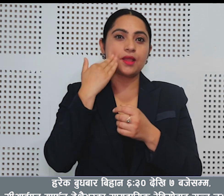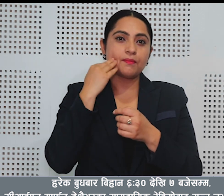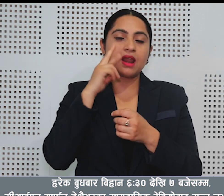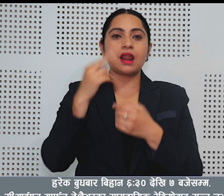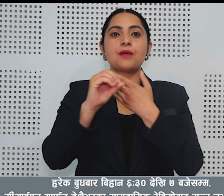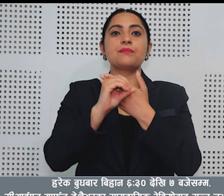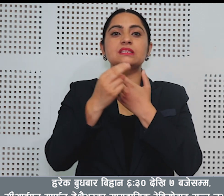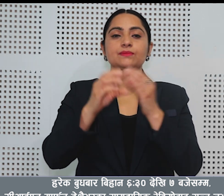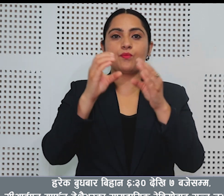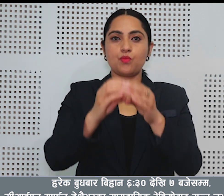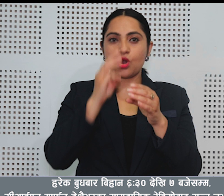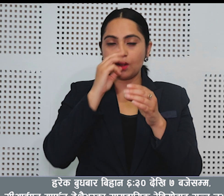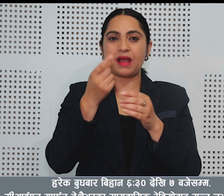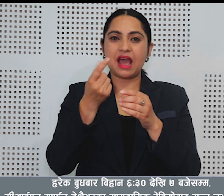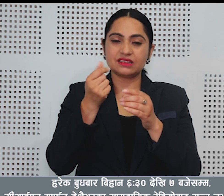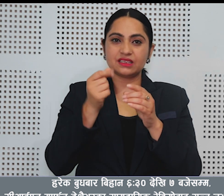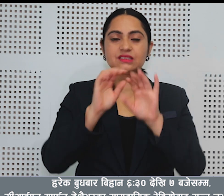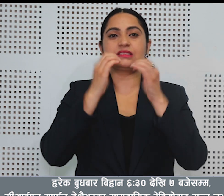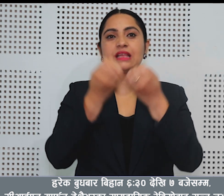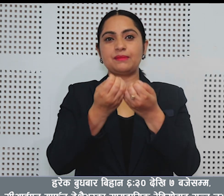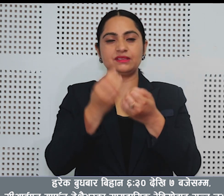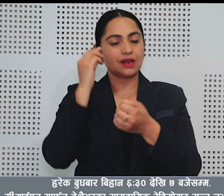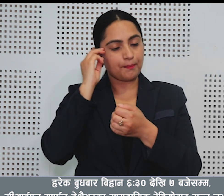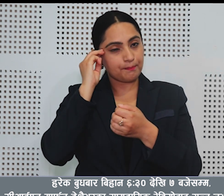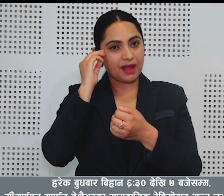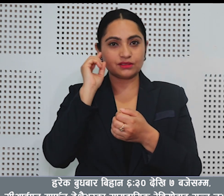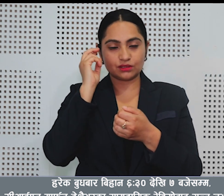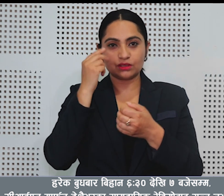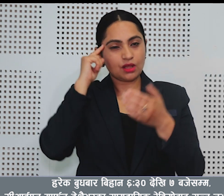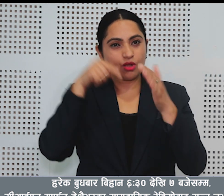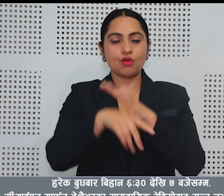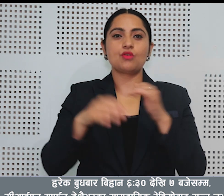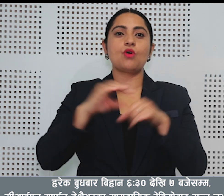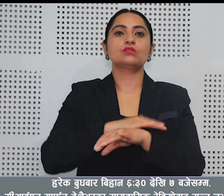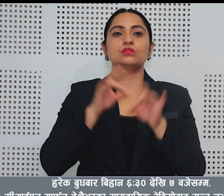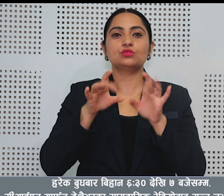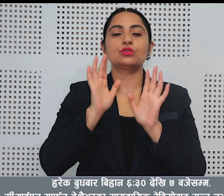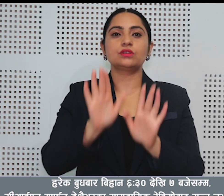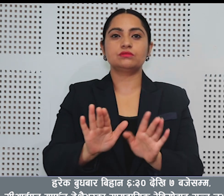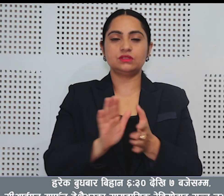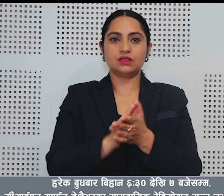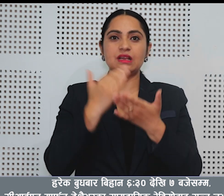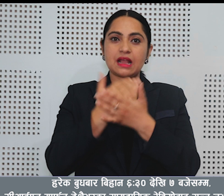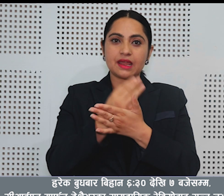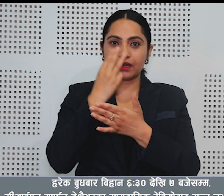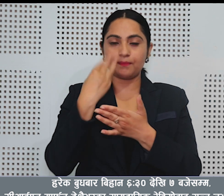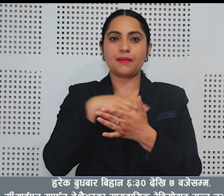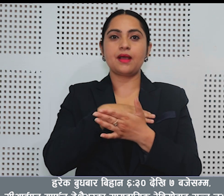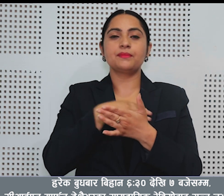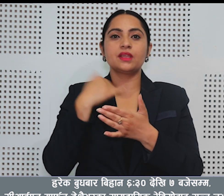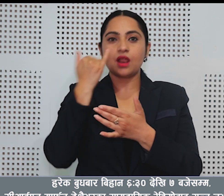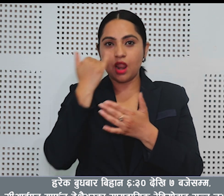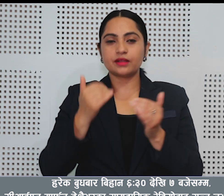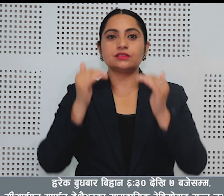तथा सीमान्तकृत वर्गमा आर्थिक, सामाजिक तथा मानसिक रूपमा गहिरो प्रभाव छोडेर गएको छ। कार्यक्रममा हामी लैंगिक समानता